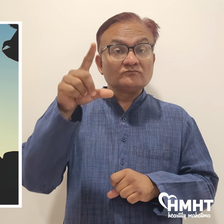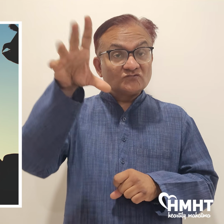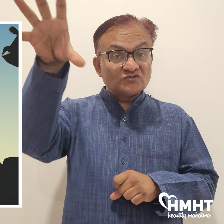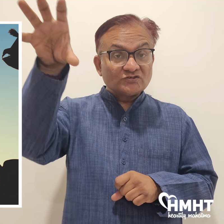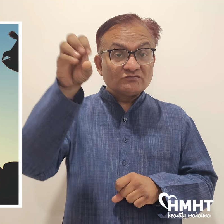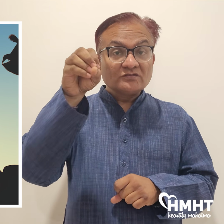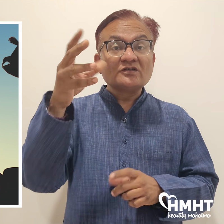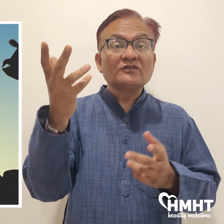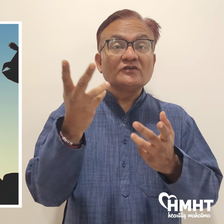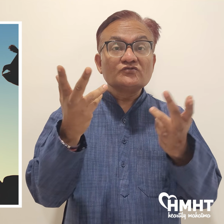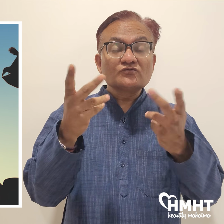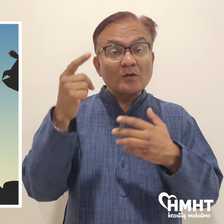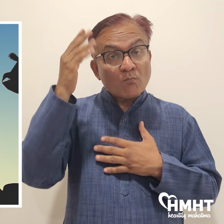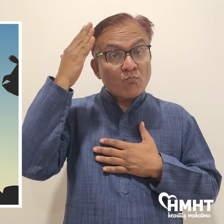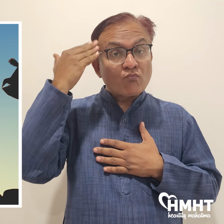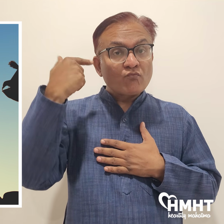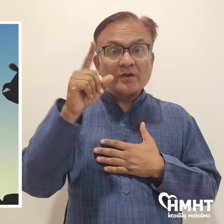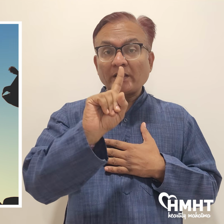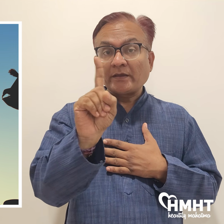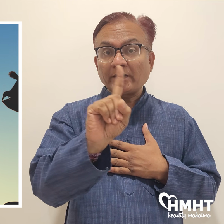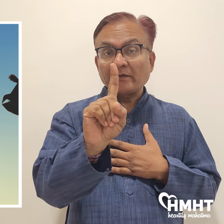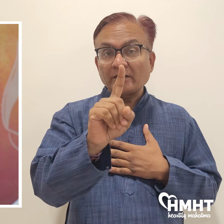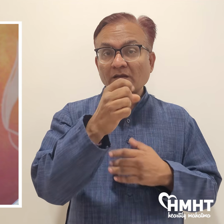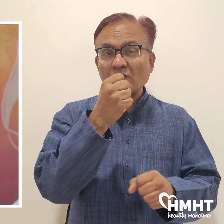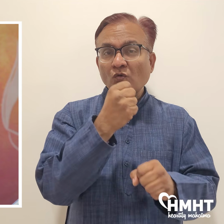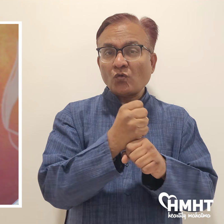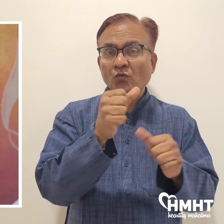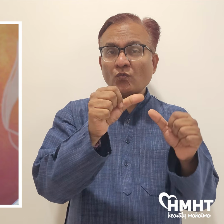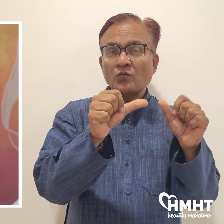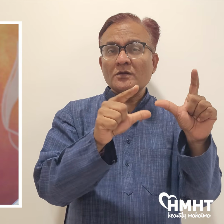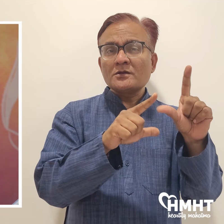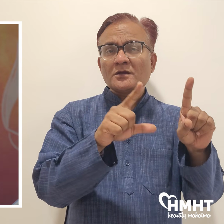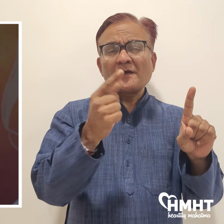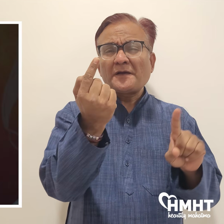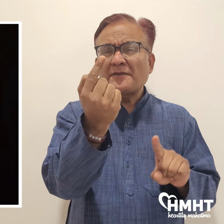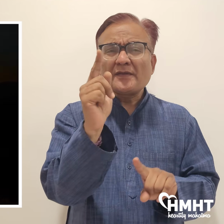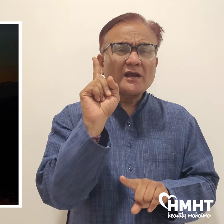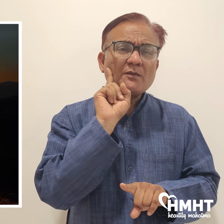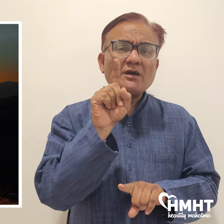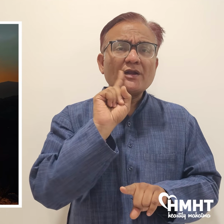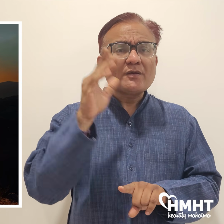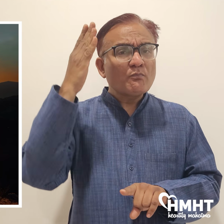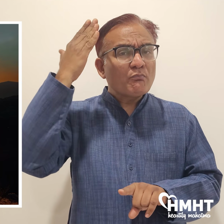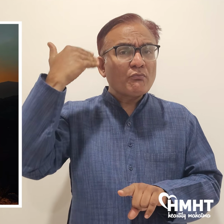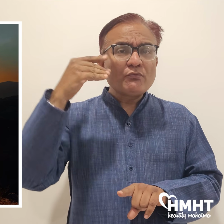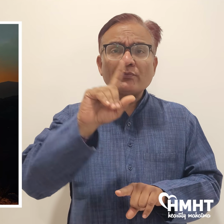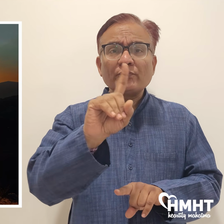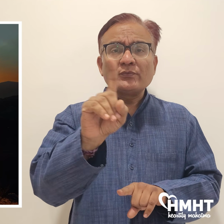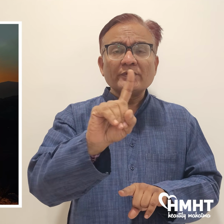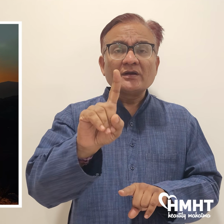જો ગોલ અચીવ કરવો હોય ને તો એ ભૂલાય નહીં. ગોલ એક સેકન્ડ ભૂલાય નહીં.